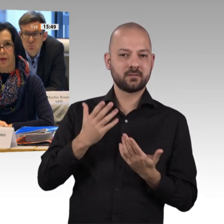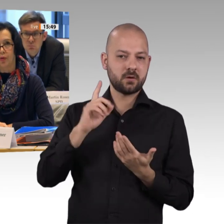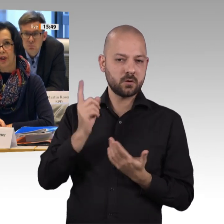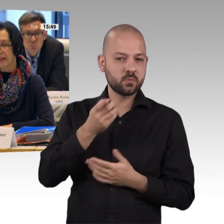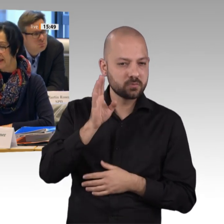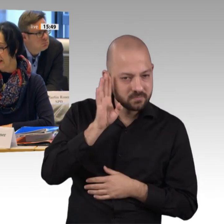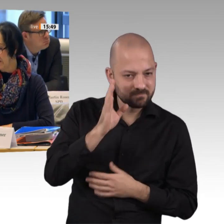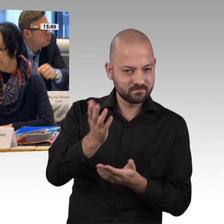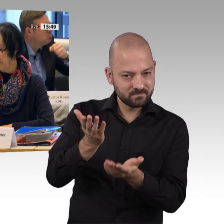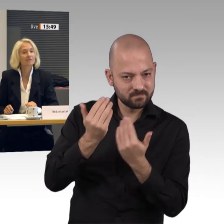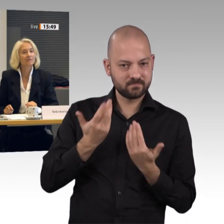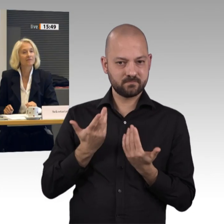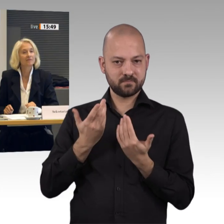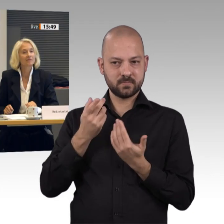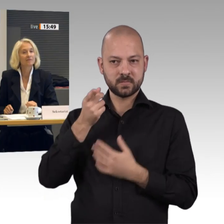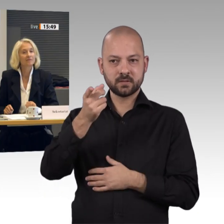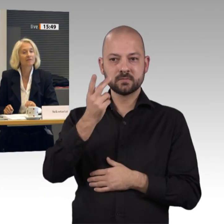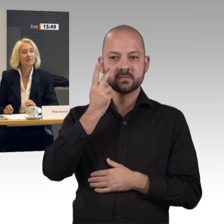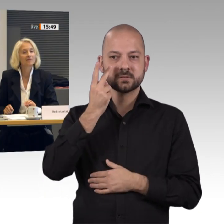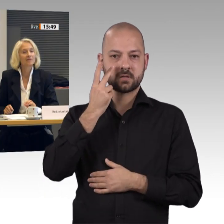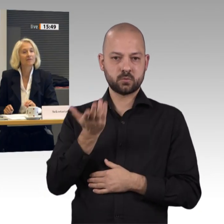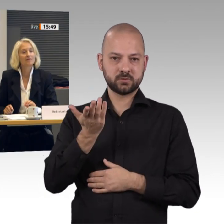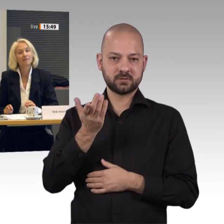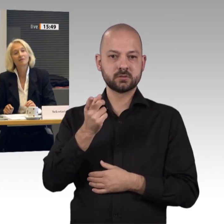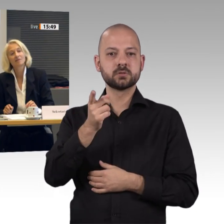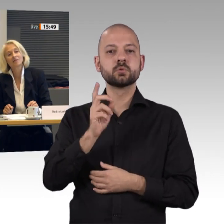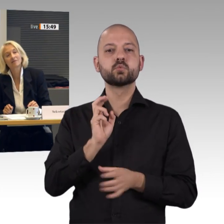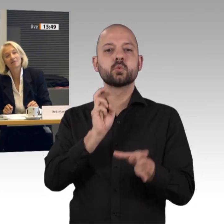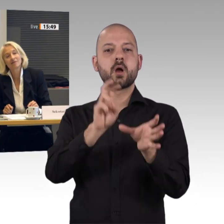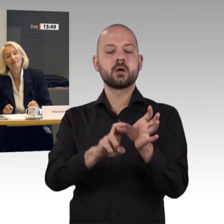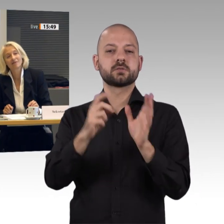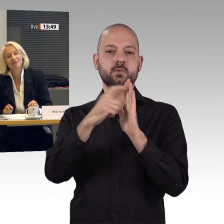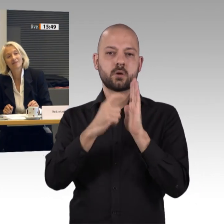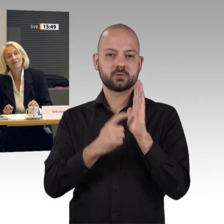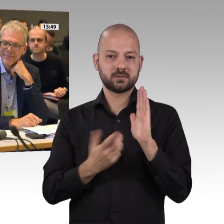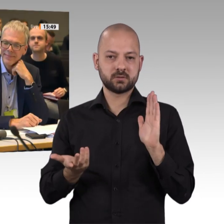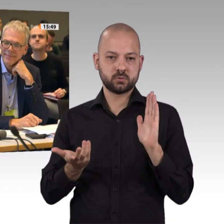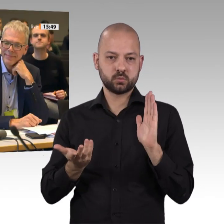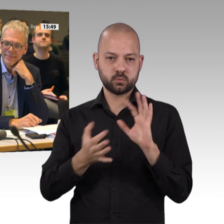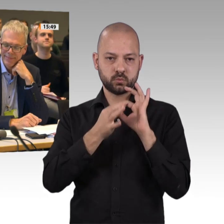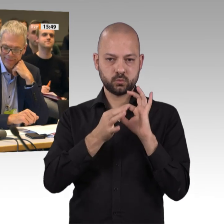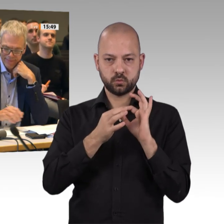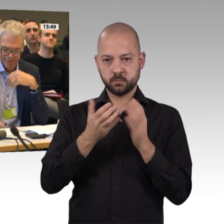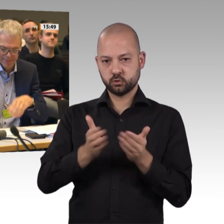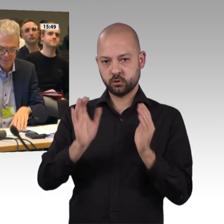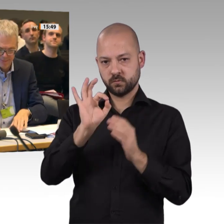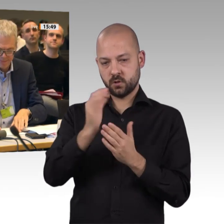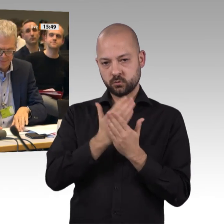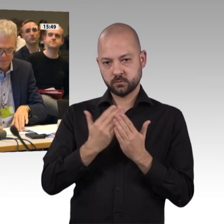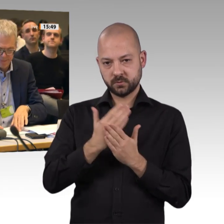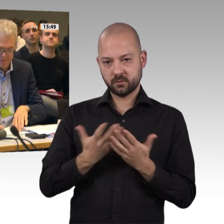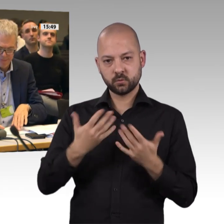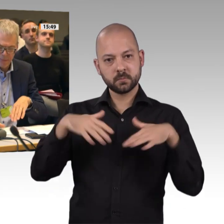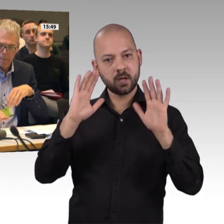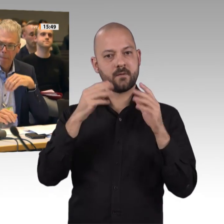sollte hierfür zuständig sein? Angesichts der Mikrofonrichtung, die Frau Nier. Ja, genau, alles klar. Vielen Dank. Ja,